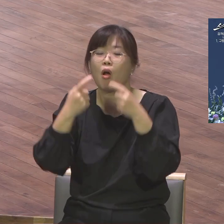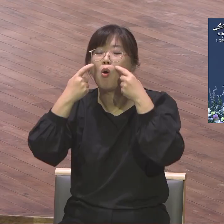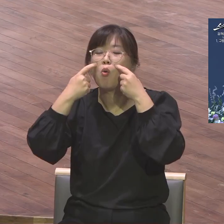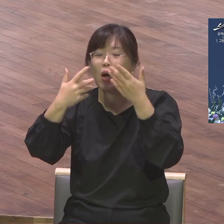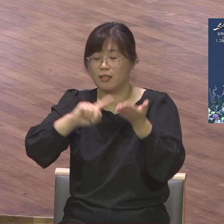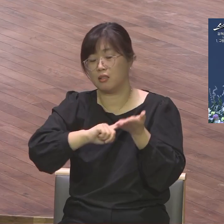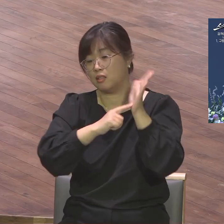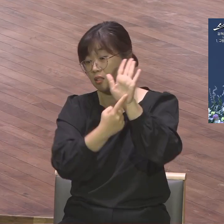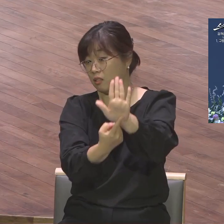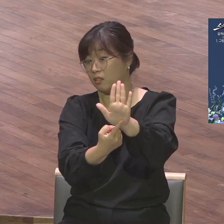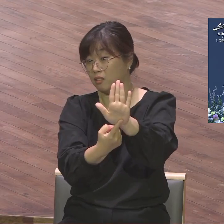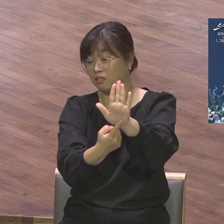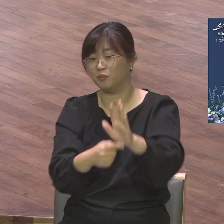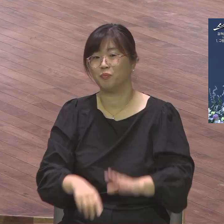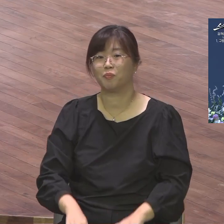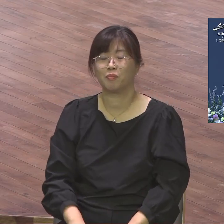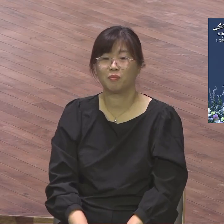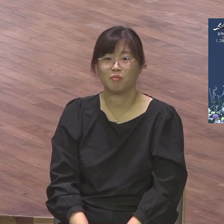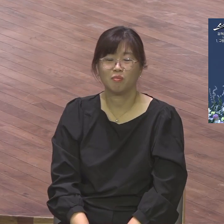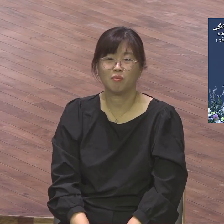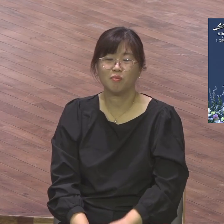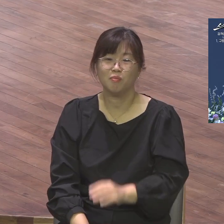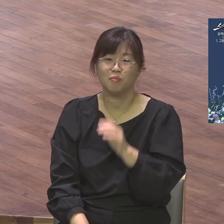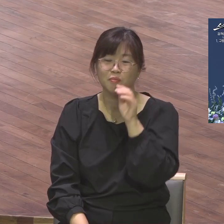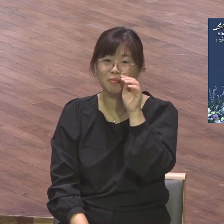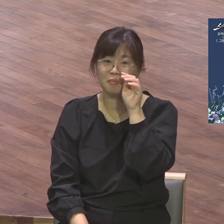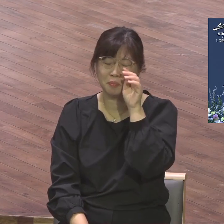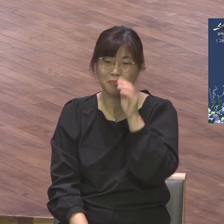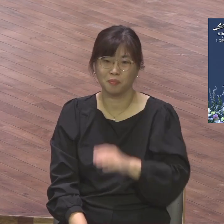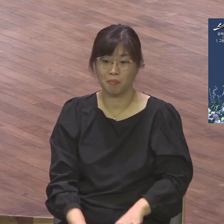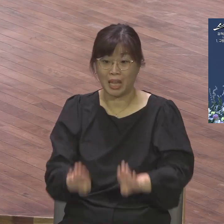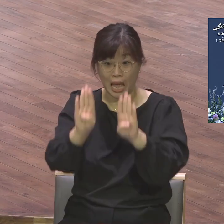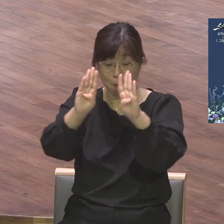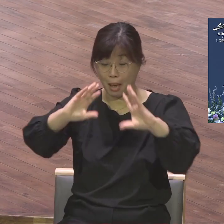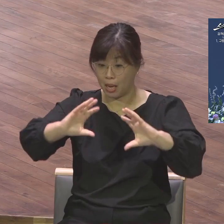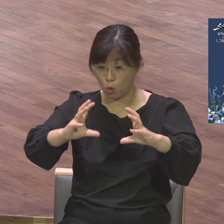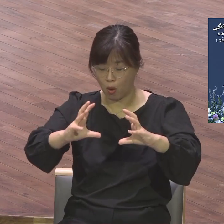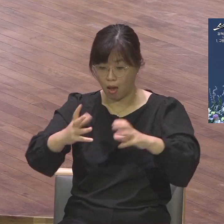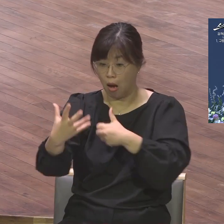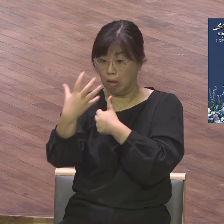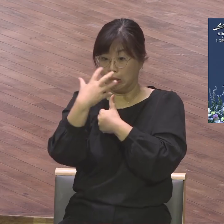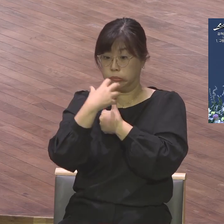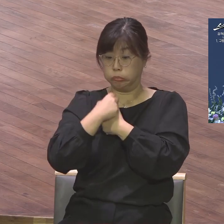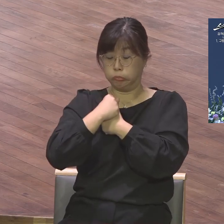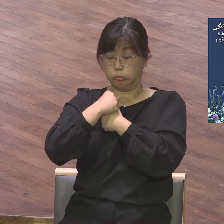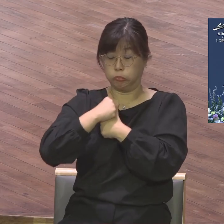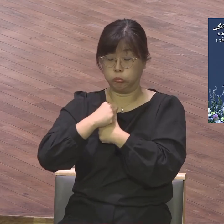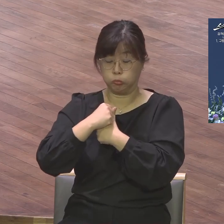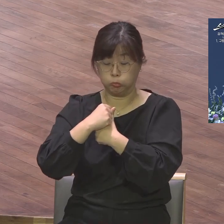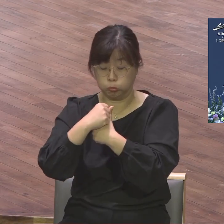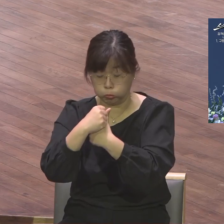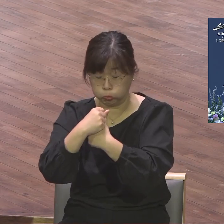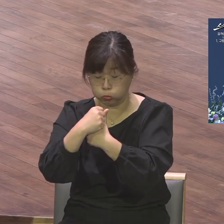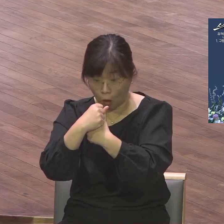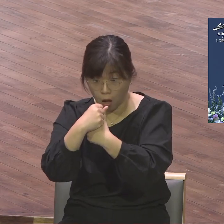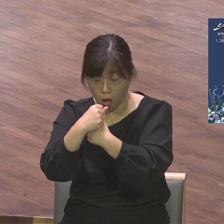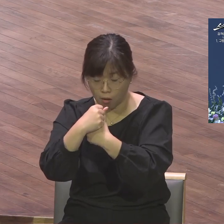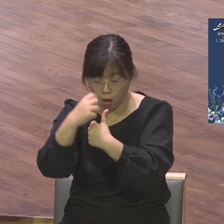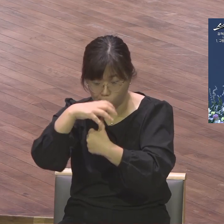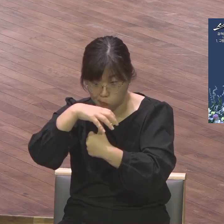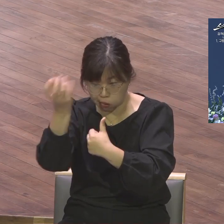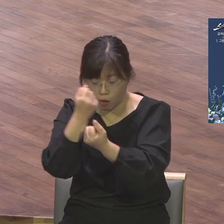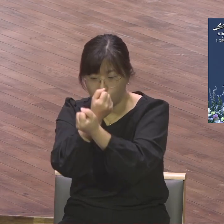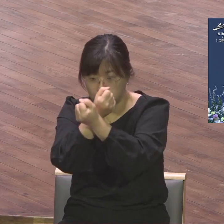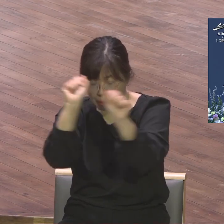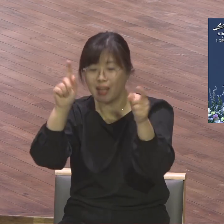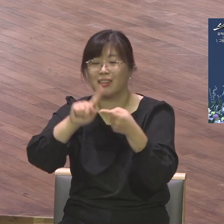것과 바벨론과 바벨론의 포로에서 벗어난 것, 그것이 성취되었지만 궁극적으로 이것들은